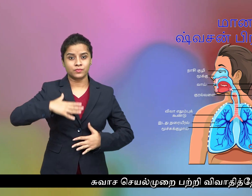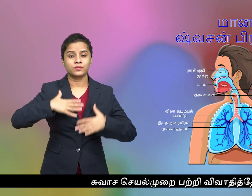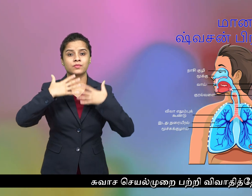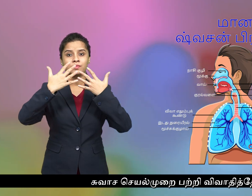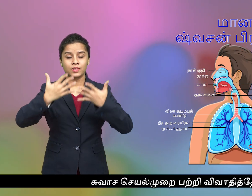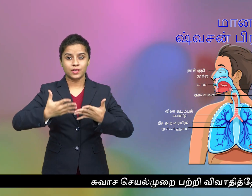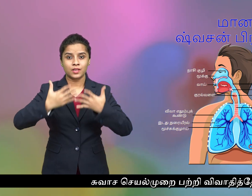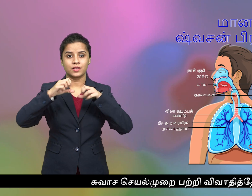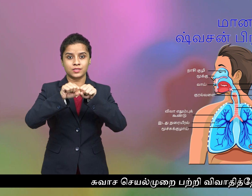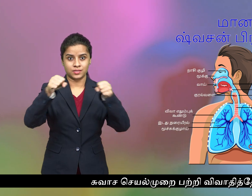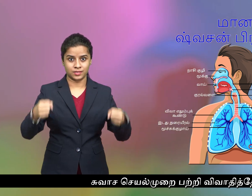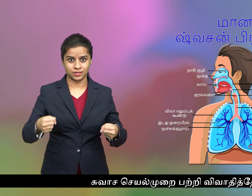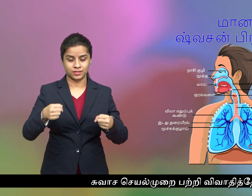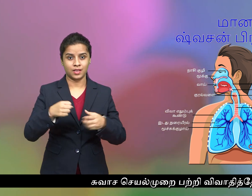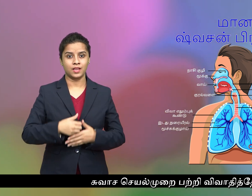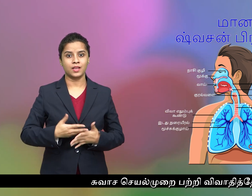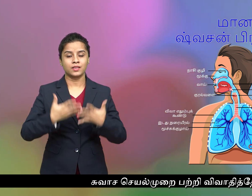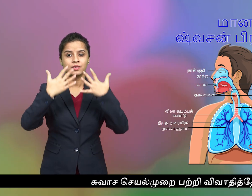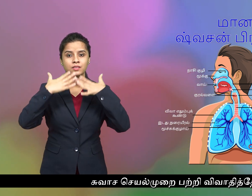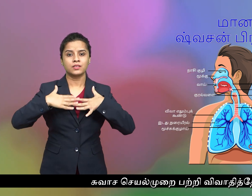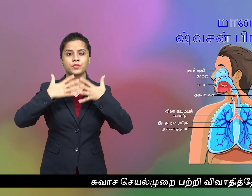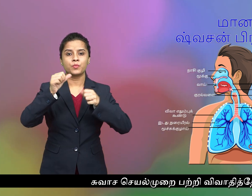சுவாச செயல்முறை பற்றி விவாதித்தோம்.